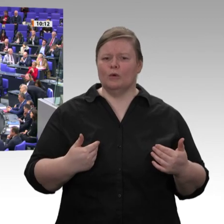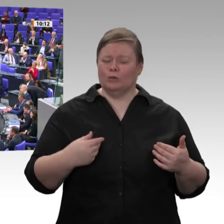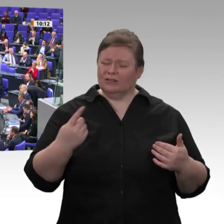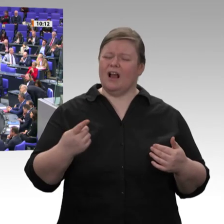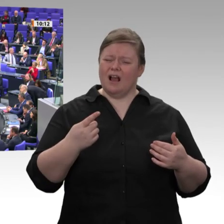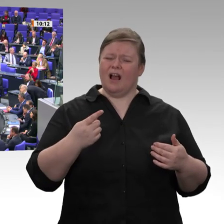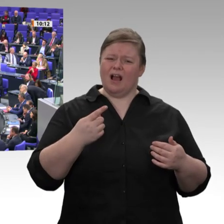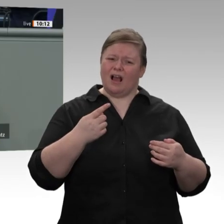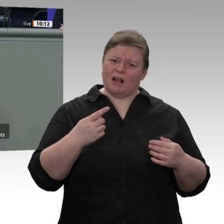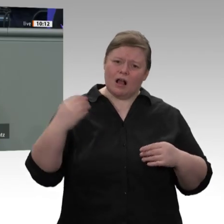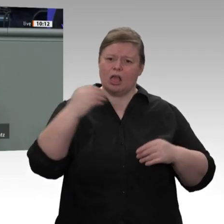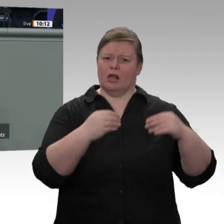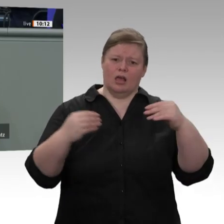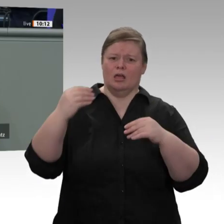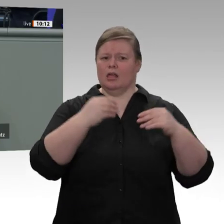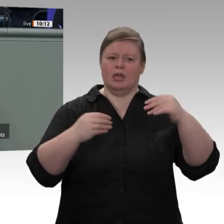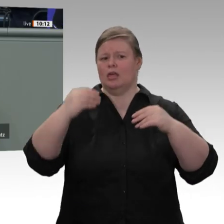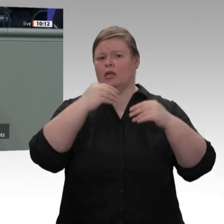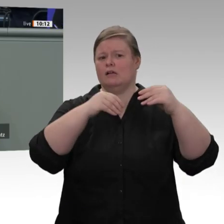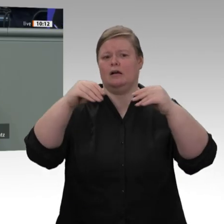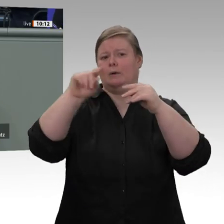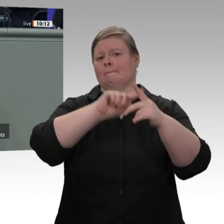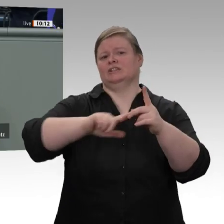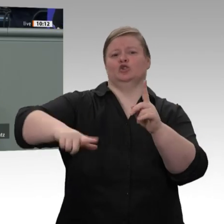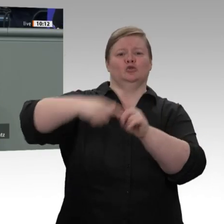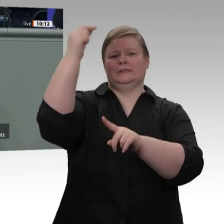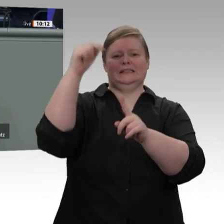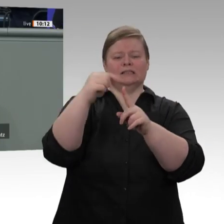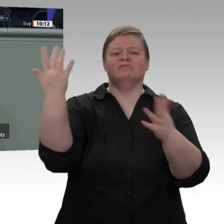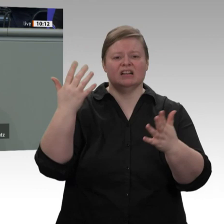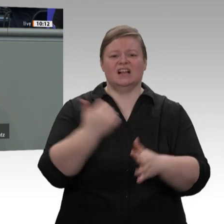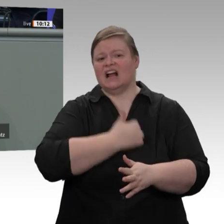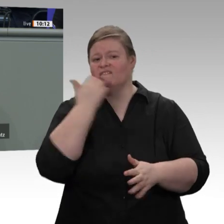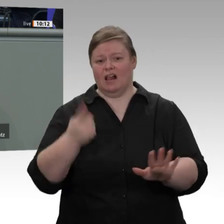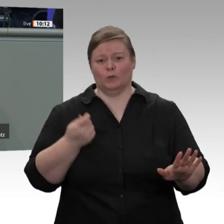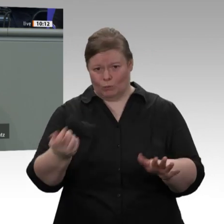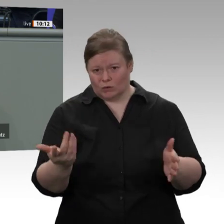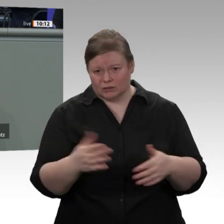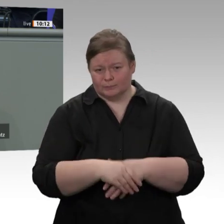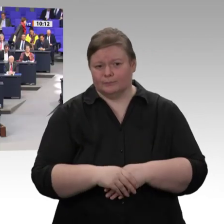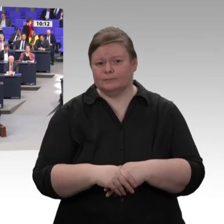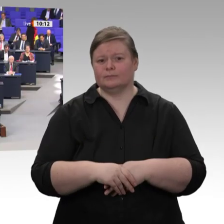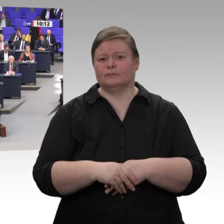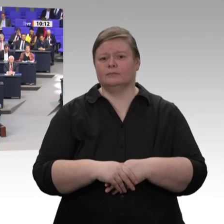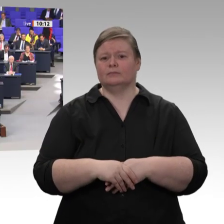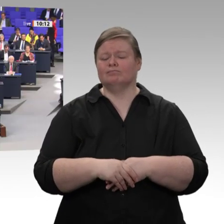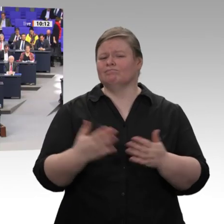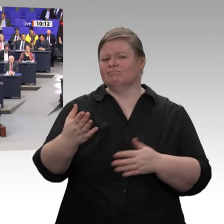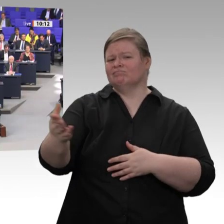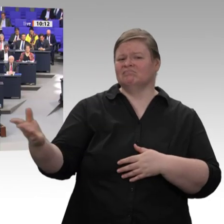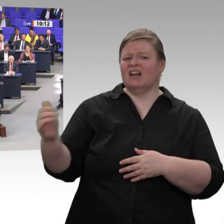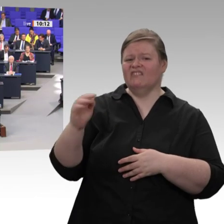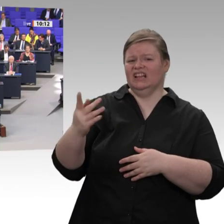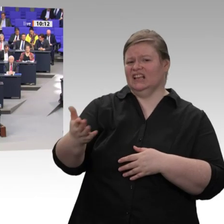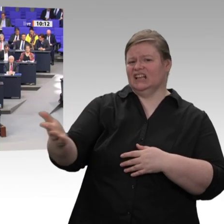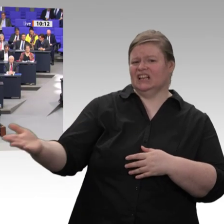machen, nur an einem einzigen Beispiel, weil ich muss mir von dieser Bank aus unglaublich viele Zwischenrufe da anhören. Aber ich will Ihnen das allen mal